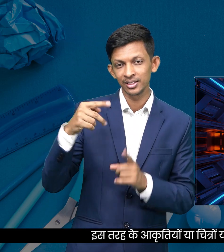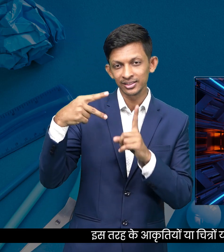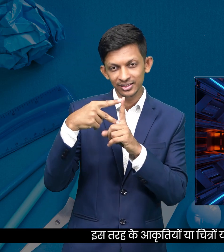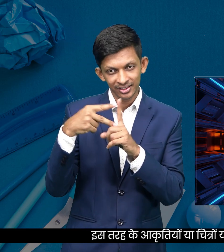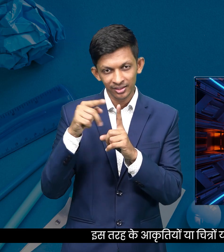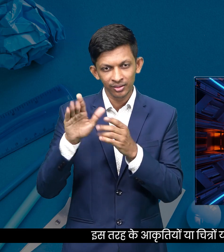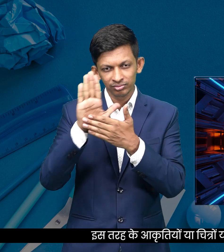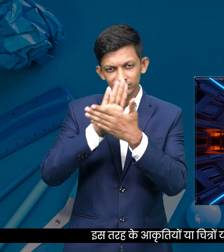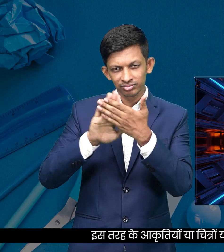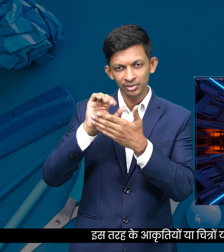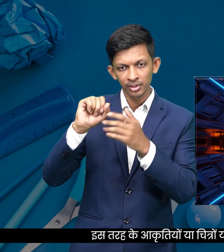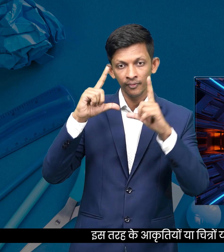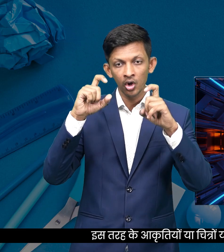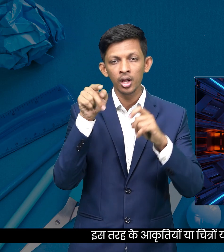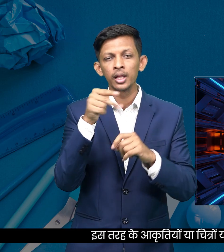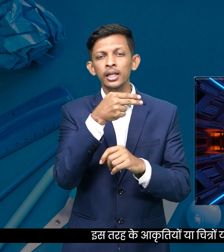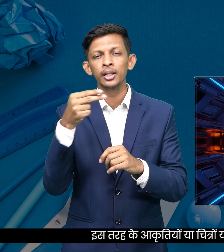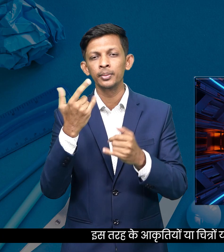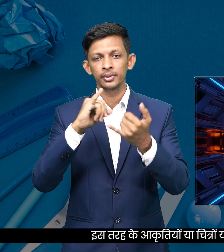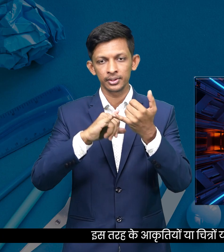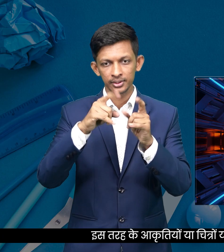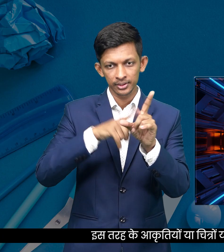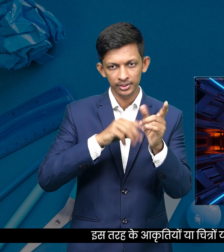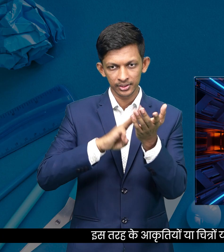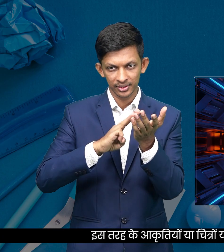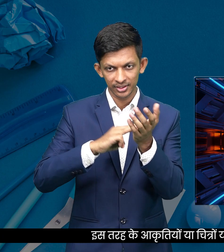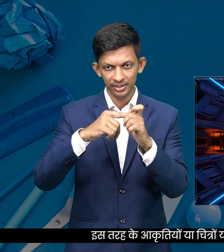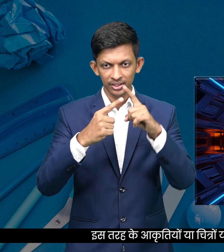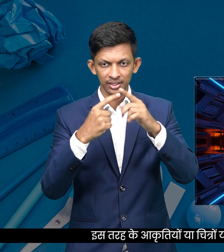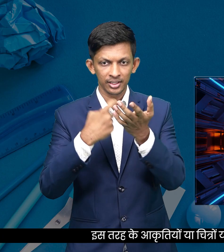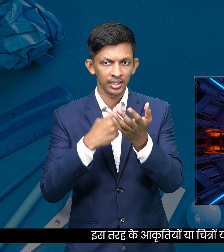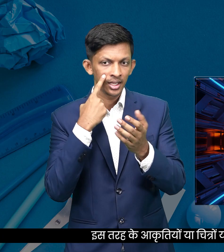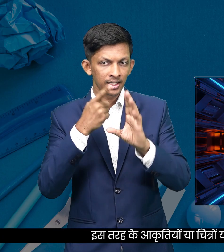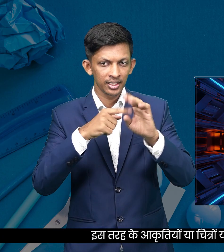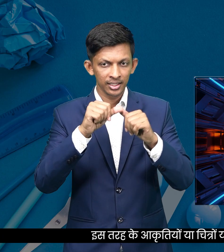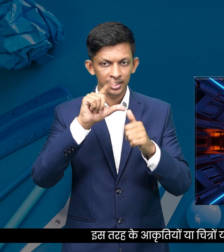के आकृतियों या चित्रों या छवियों को सममिति कहा जाता है।